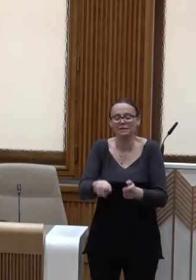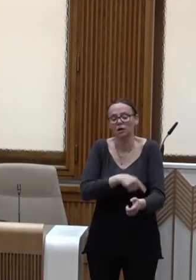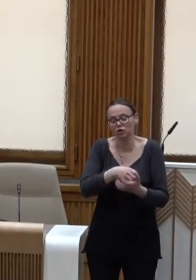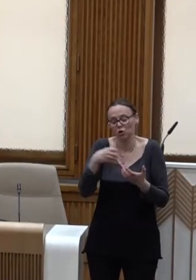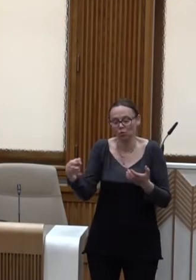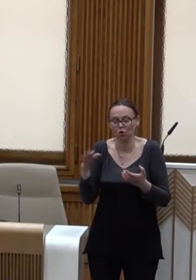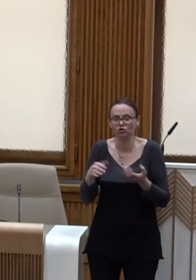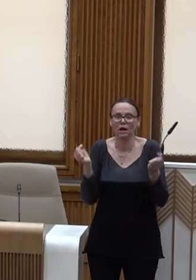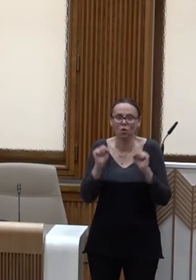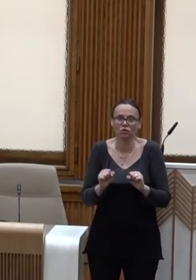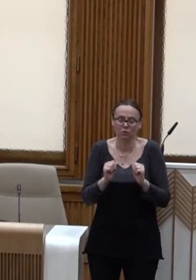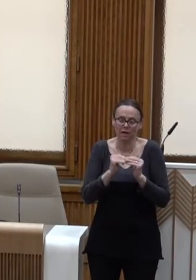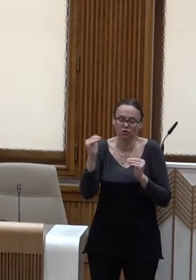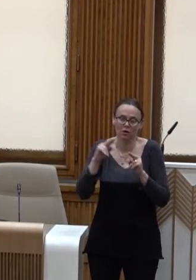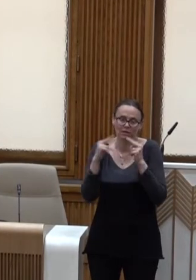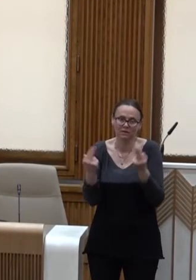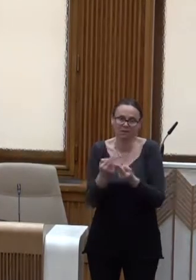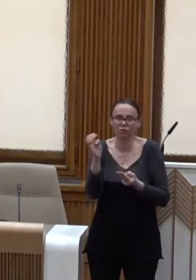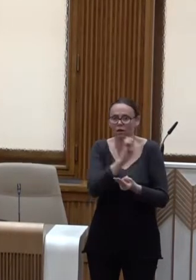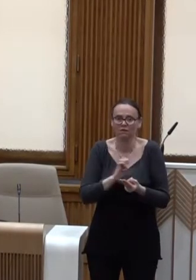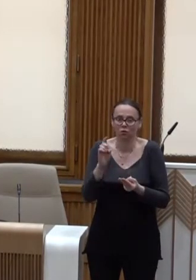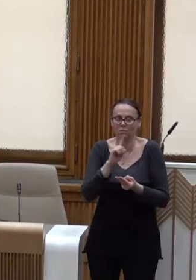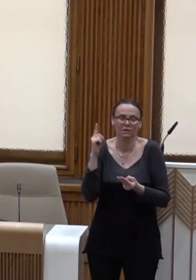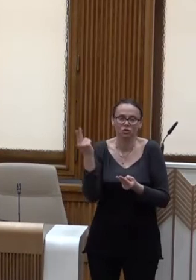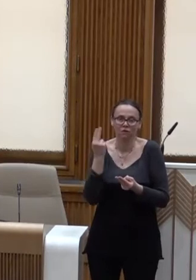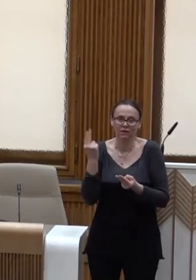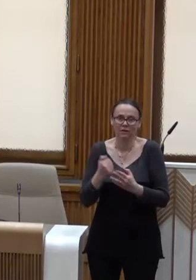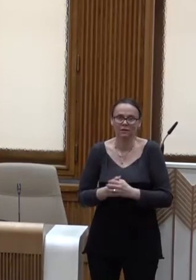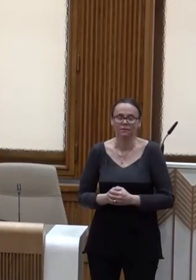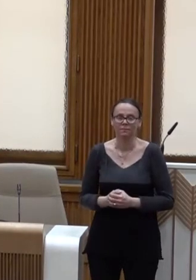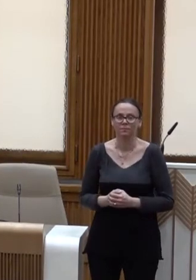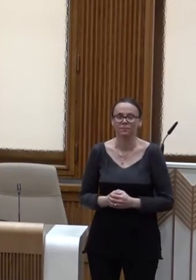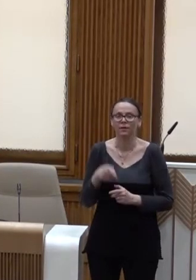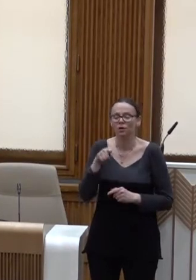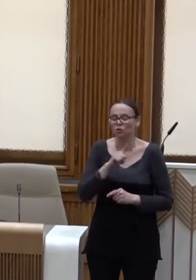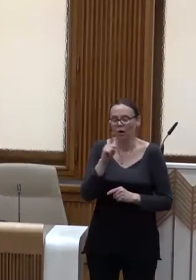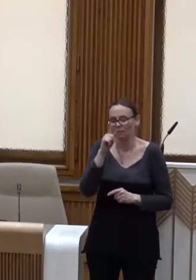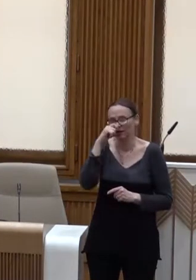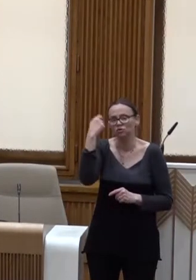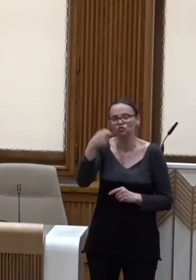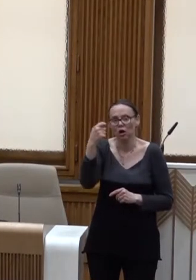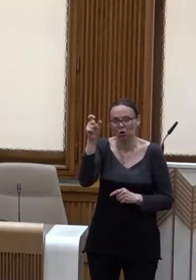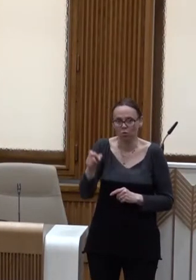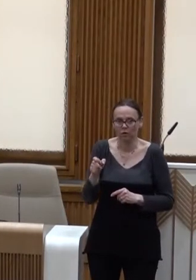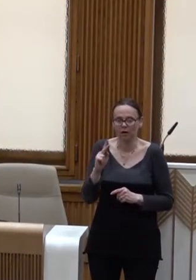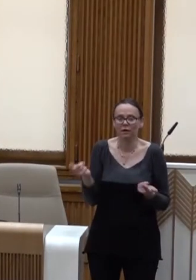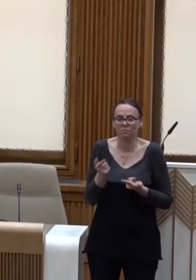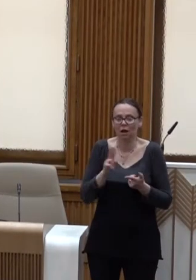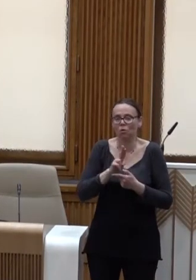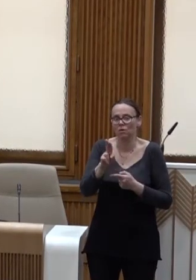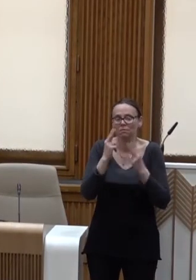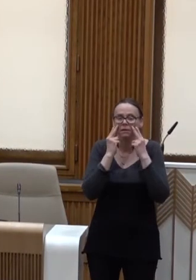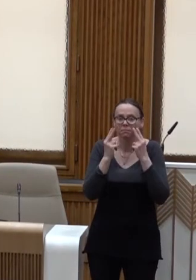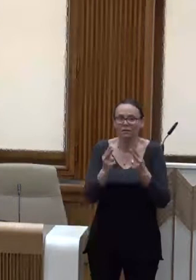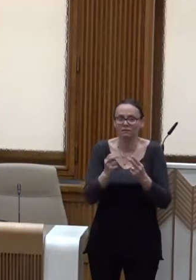dolgoročno gospodarsko rast v svetu, v Evropi in v Sloveniji. Tukaj pa ni čarovnika, ki bi to lahko vnaprej